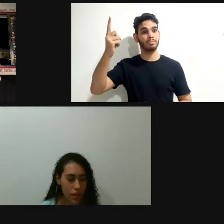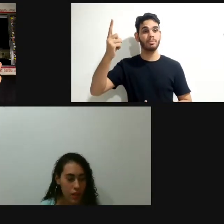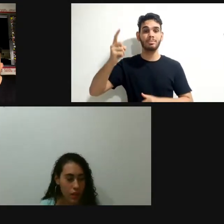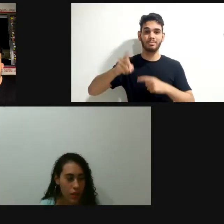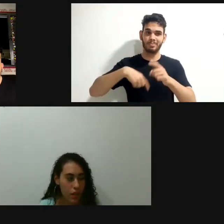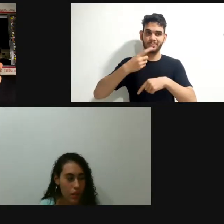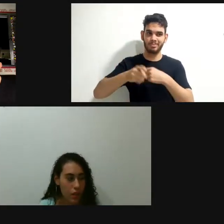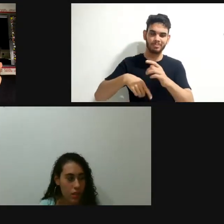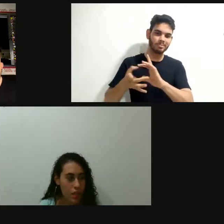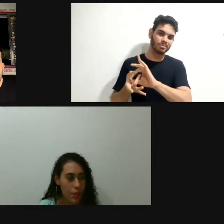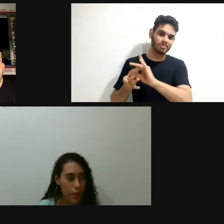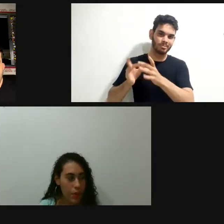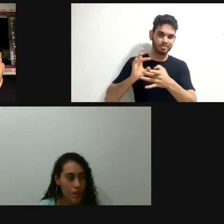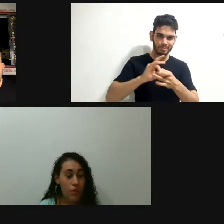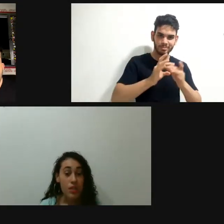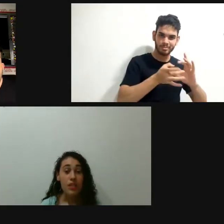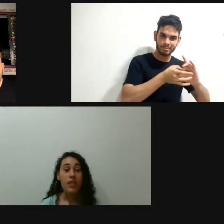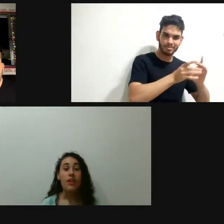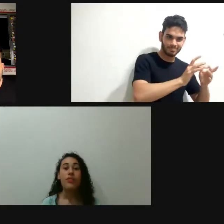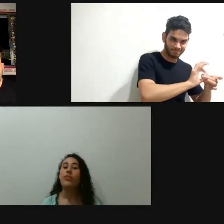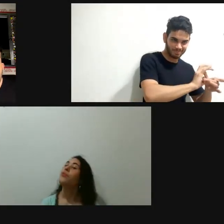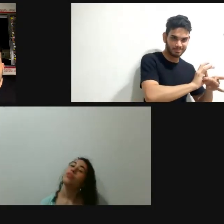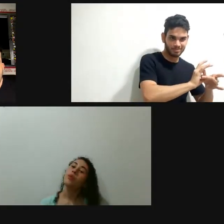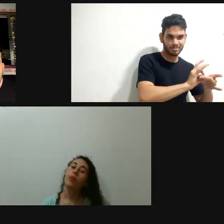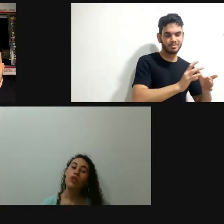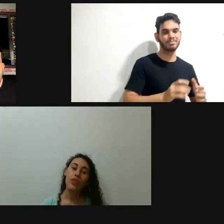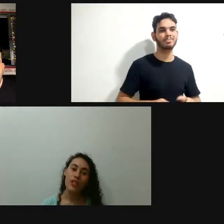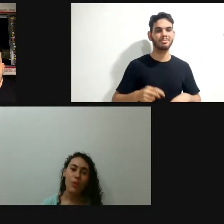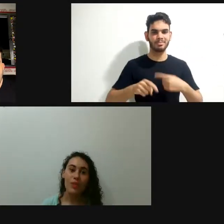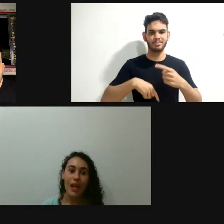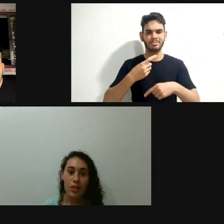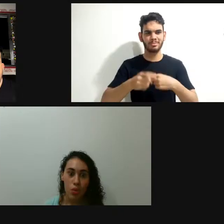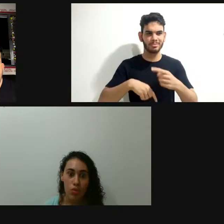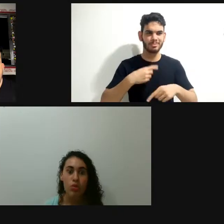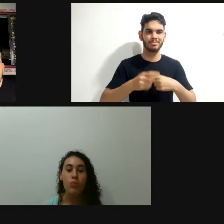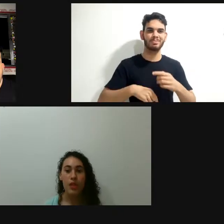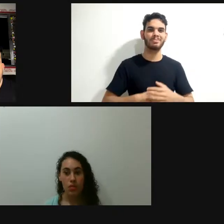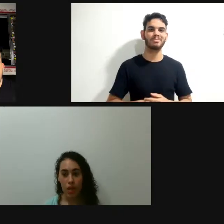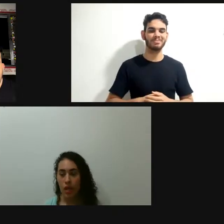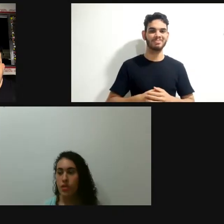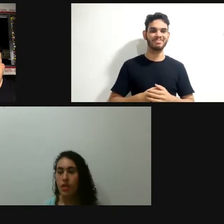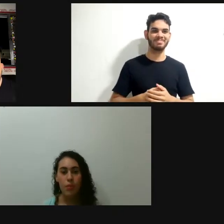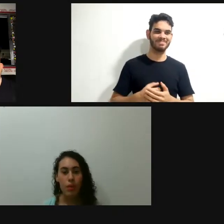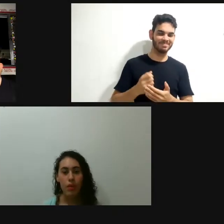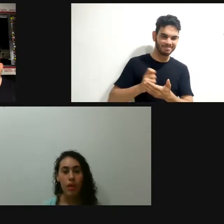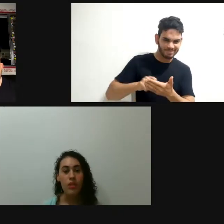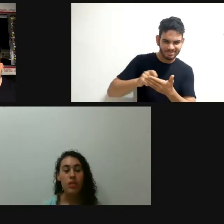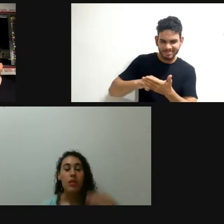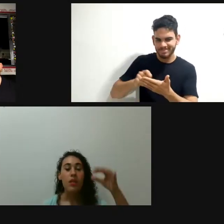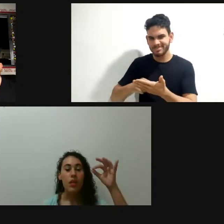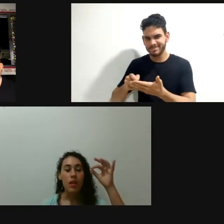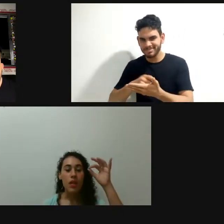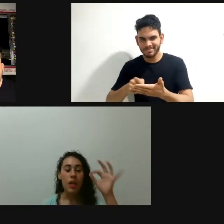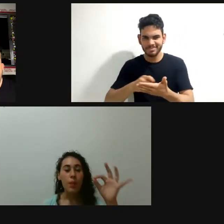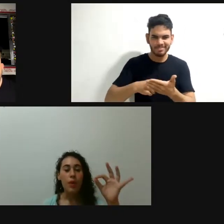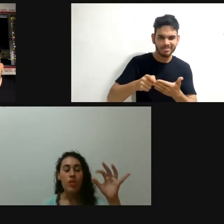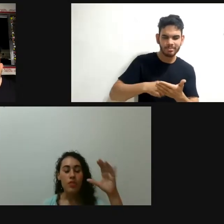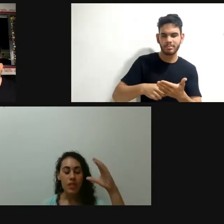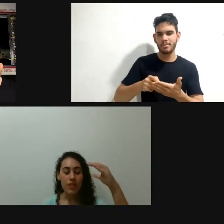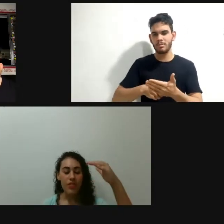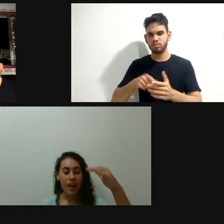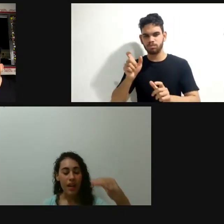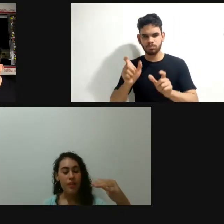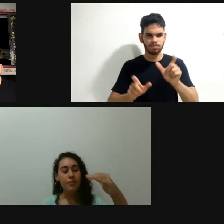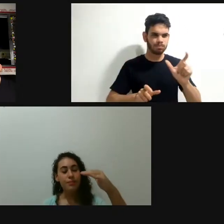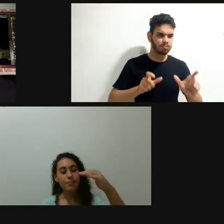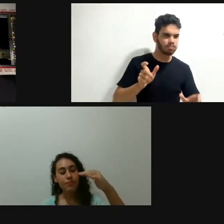história. Depois você pode fazer alguns rascunhos dos personagens, é importante. E depois